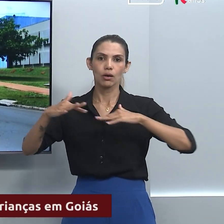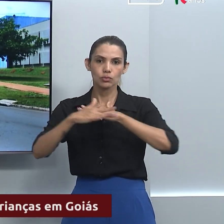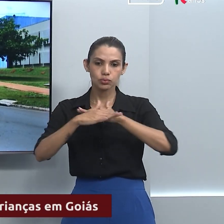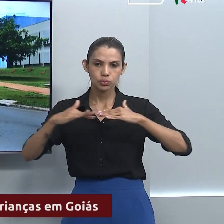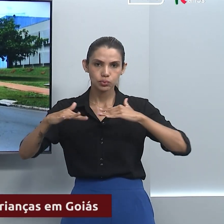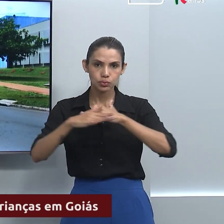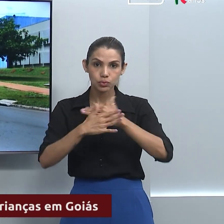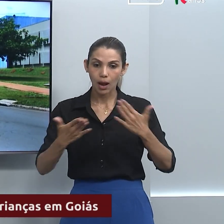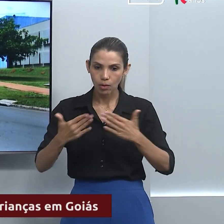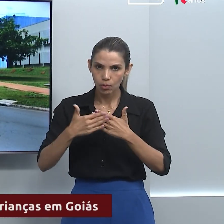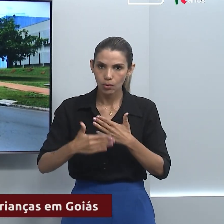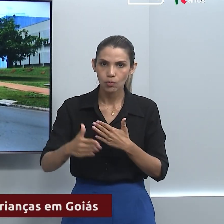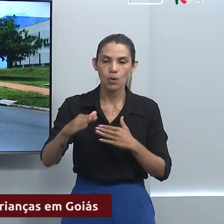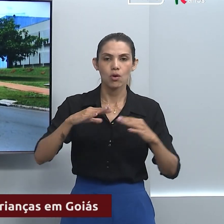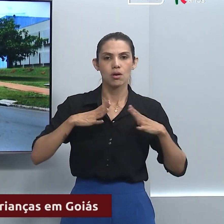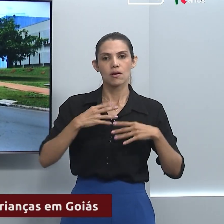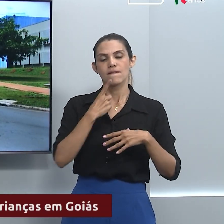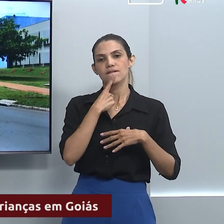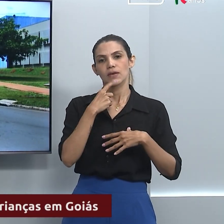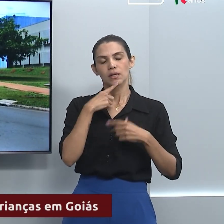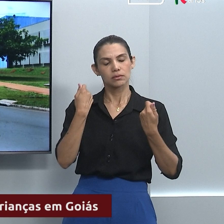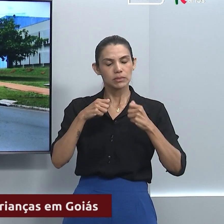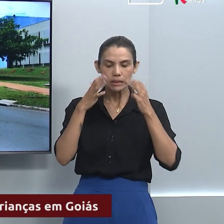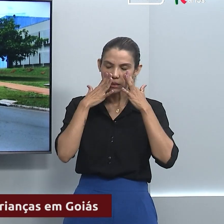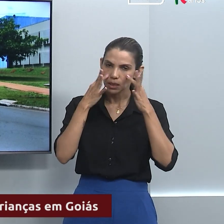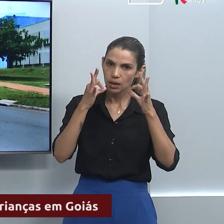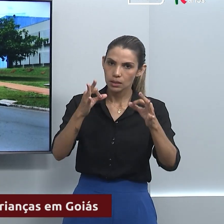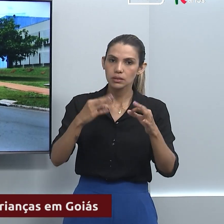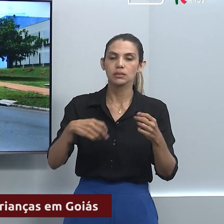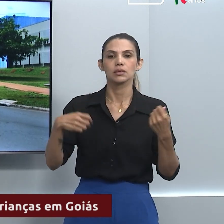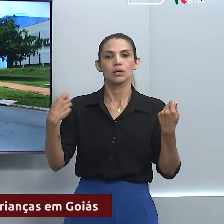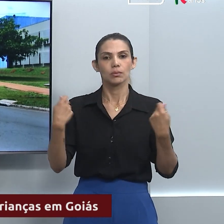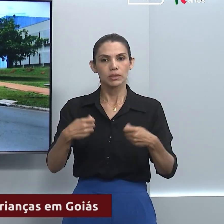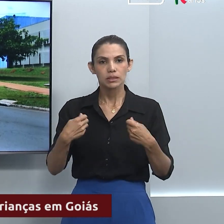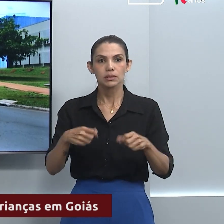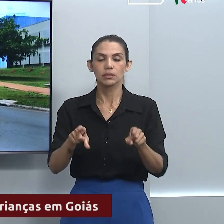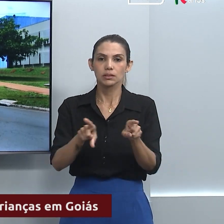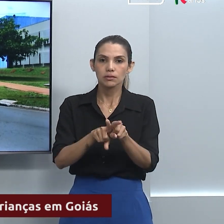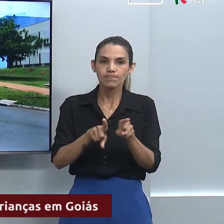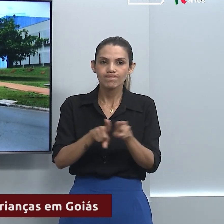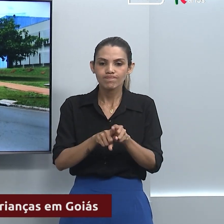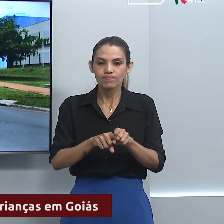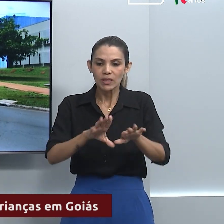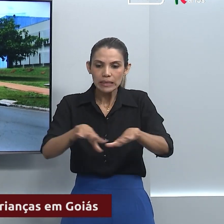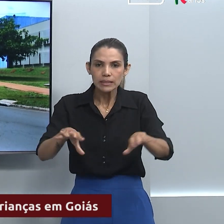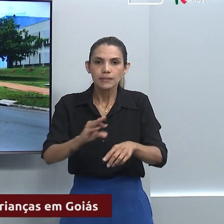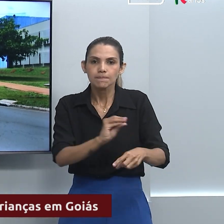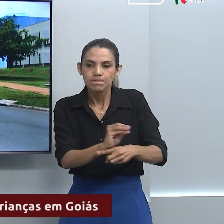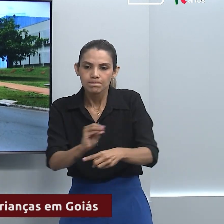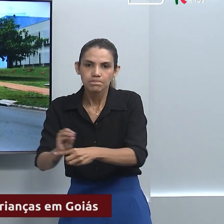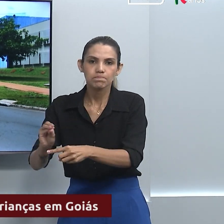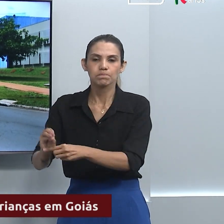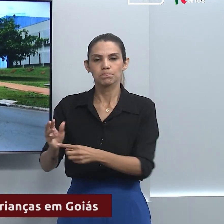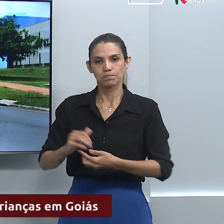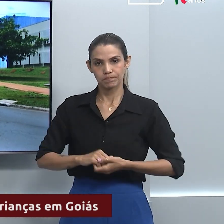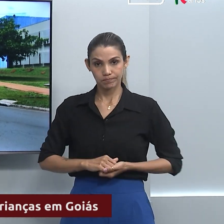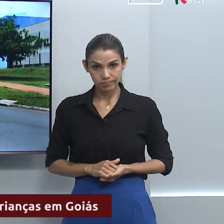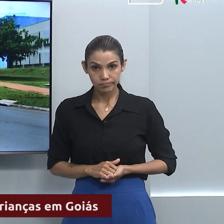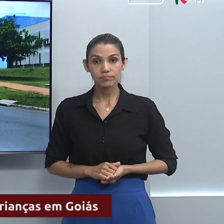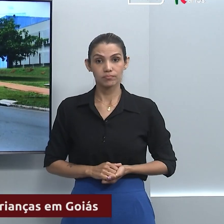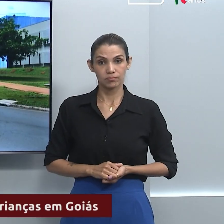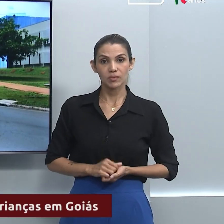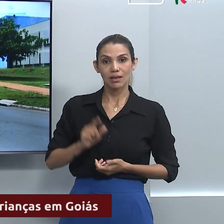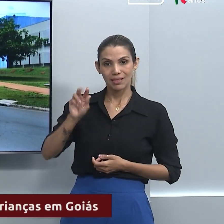que a gente vai começar amanhã, e também educar e ficar de olho nessas crianças. As informações, então, divulgadas